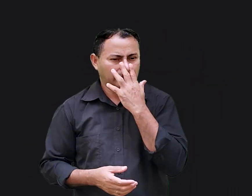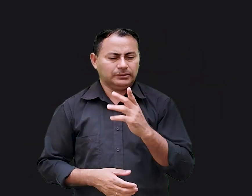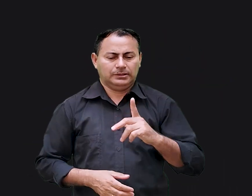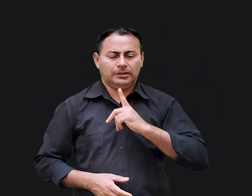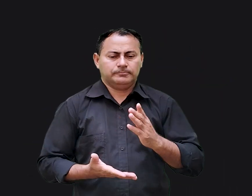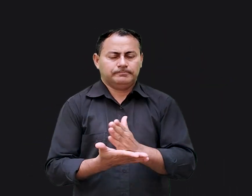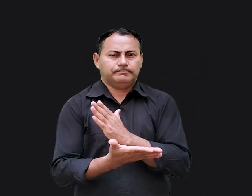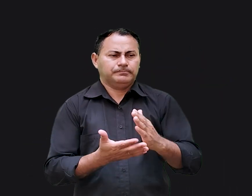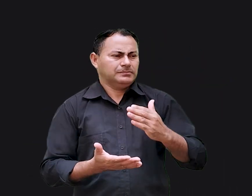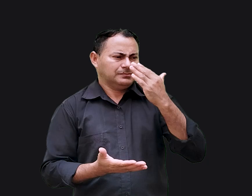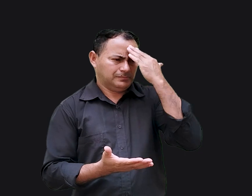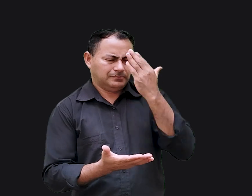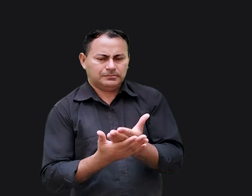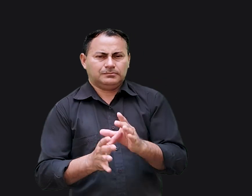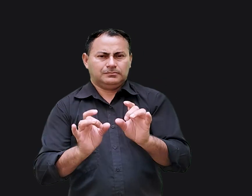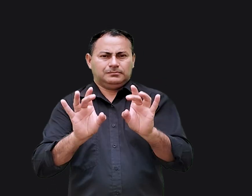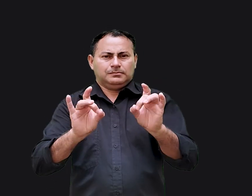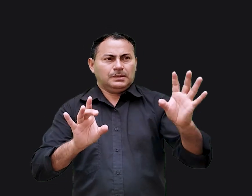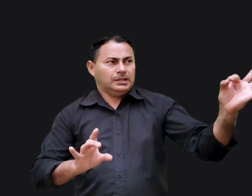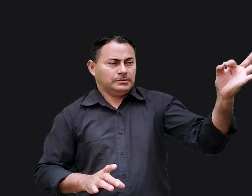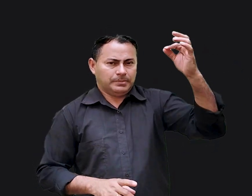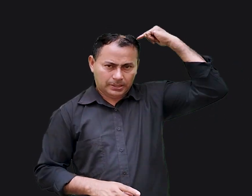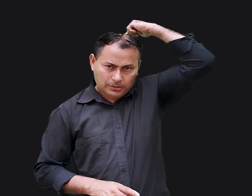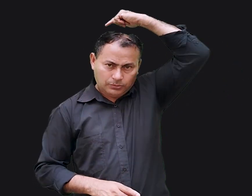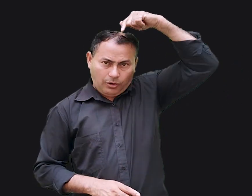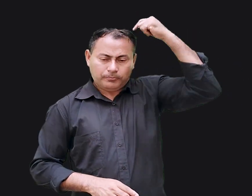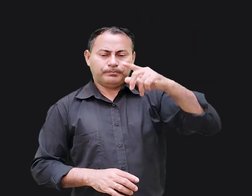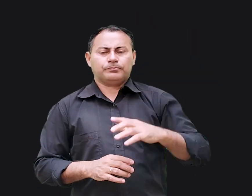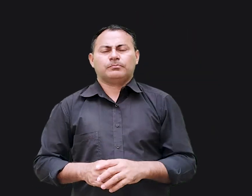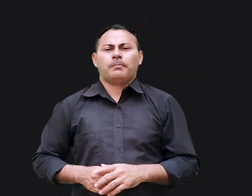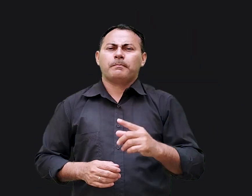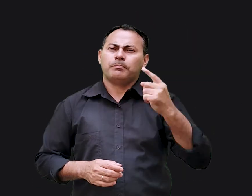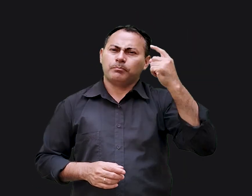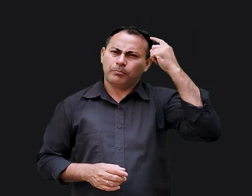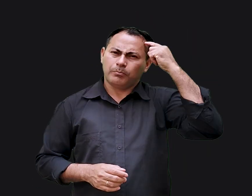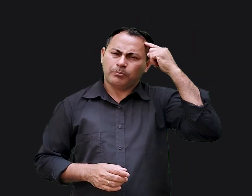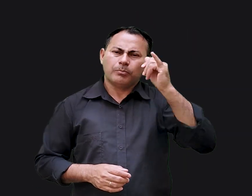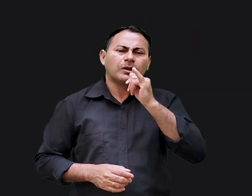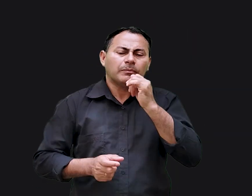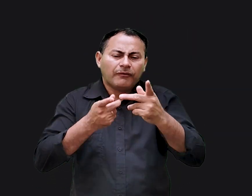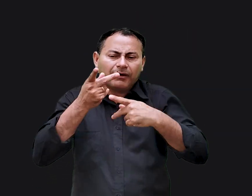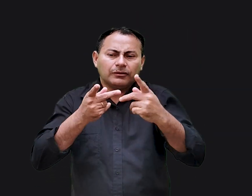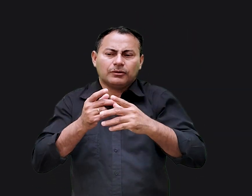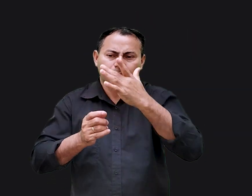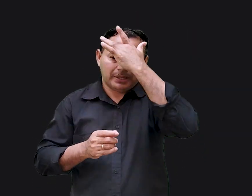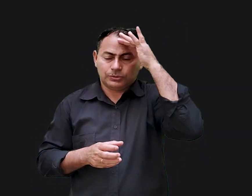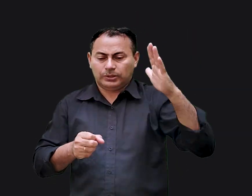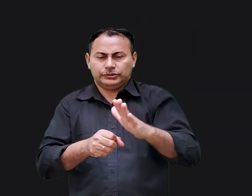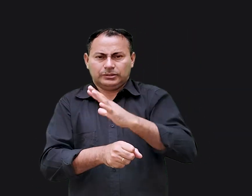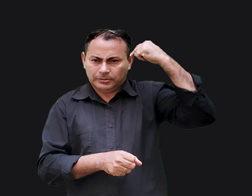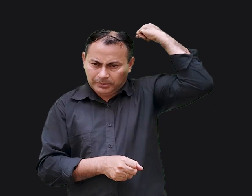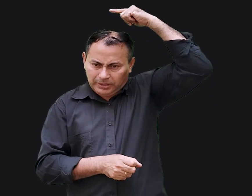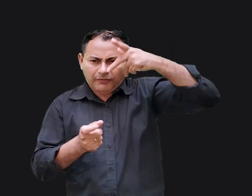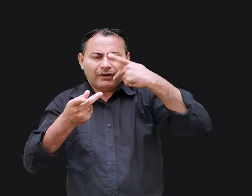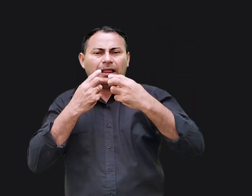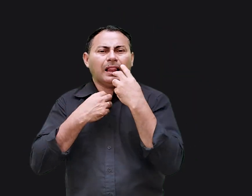que temos certas credenciais espirituais. Dizemos que uma pessoa cheia do Espírito fala em línguas, fala profecias ou possui